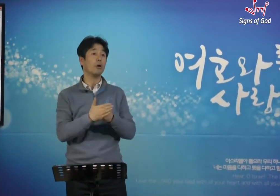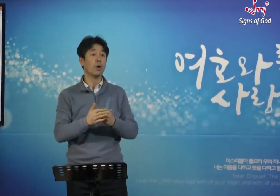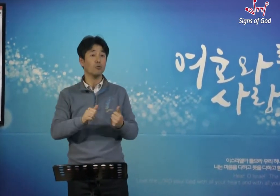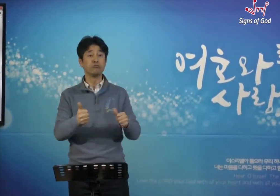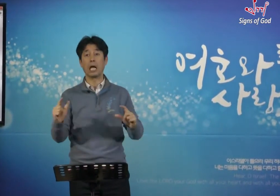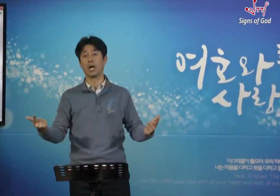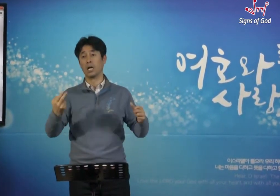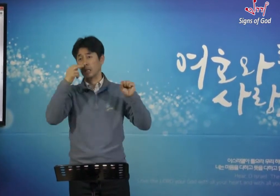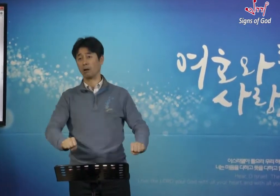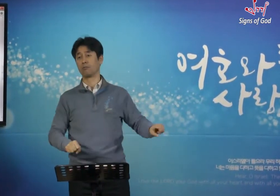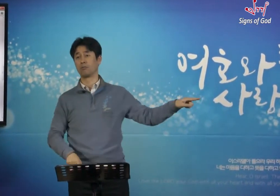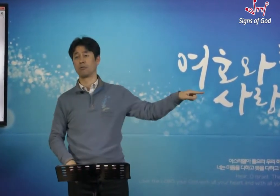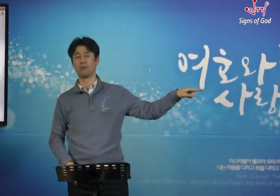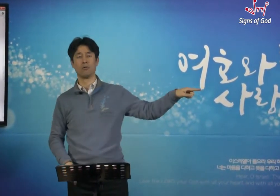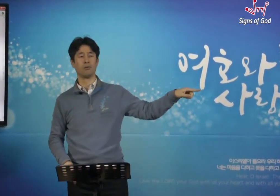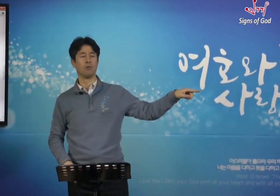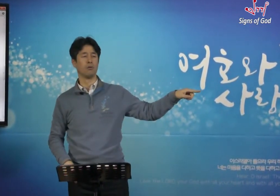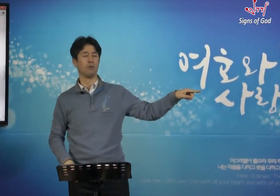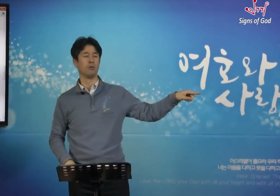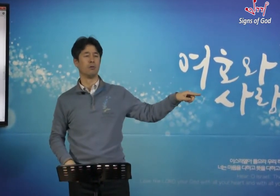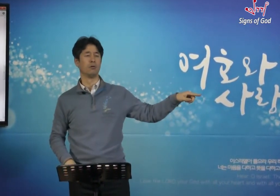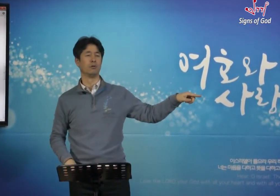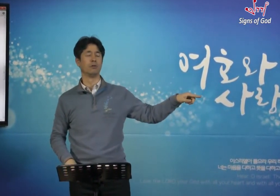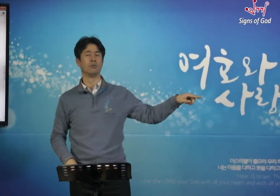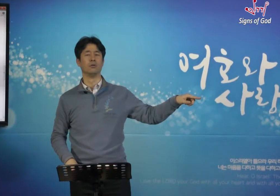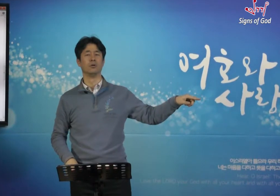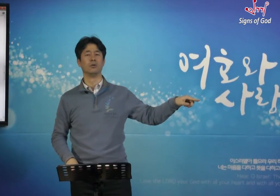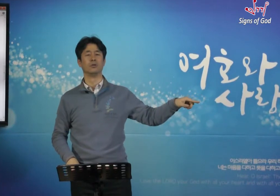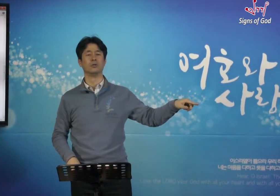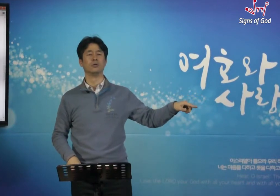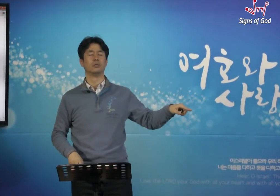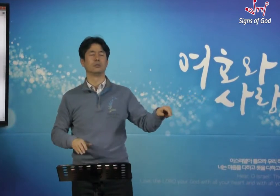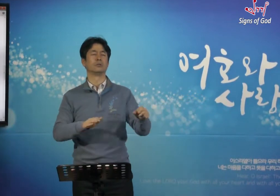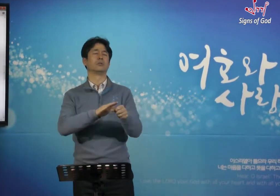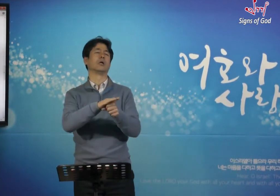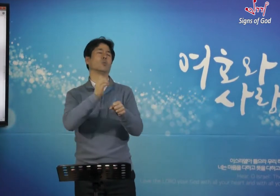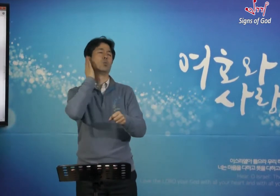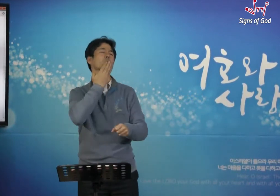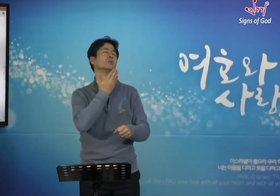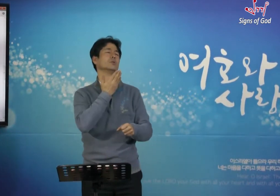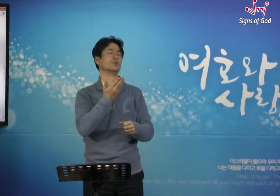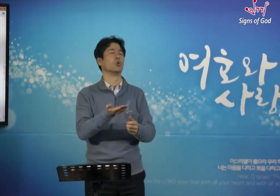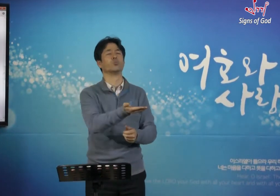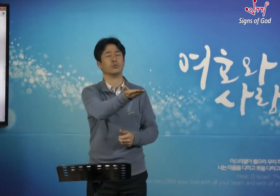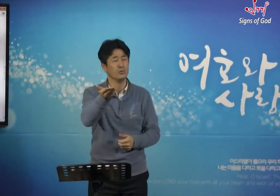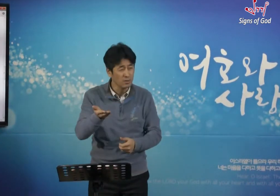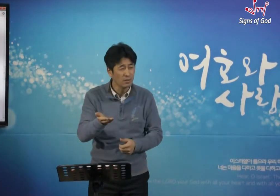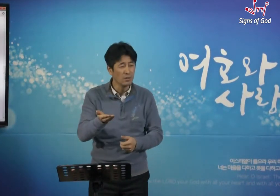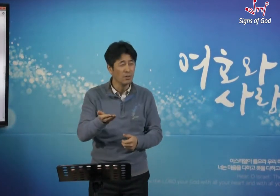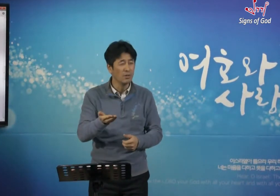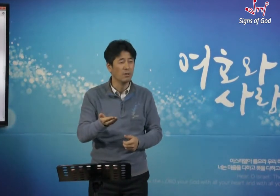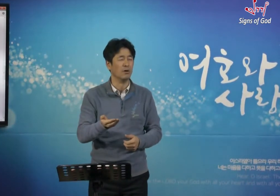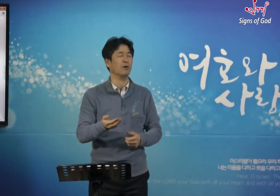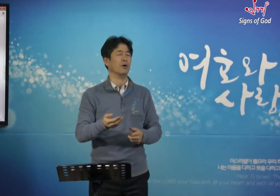바르지 않다 라고 계속적으로 한다는 것은 율법 아래 우리가 죽지 않았다는 것이죠.